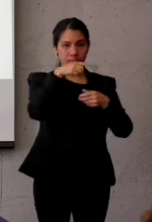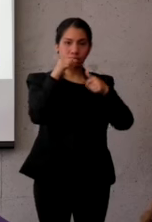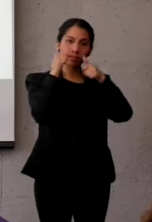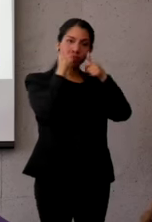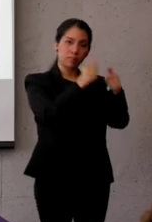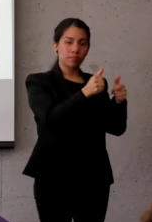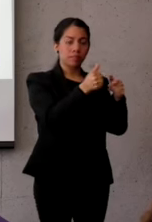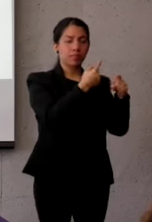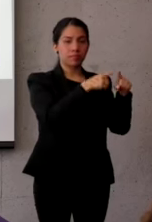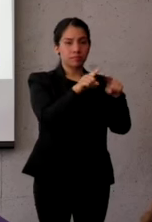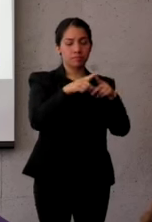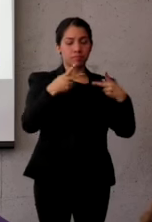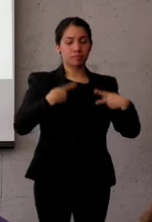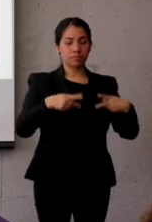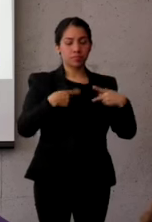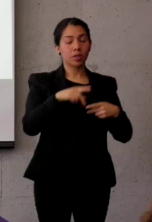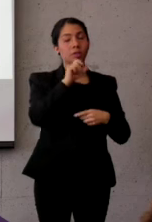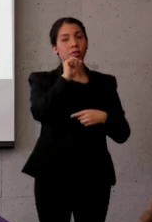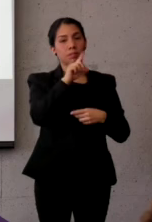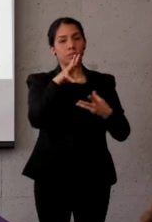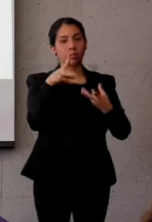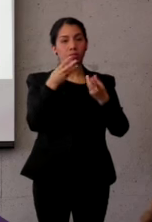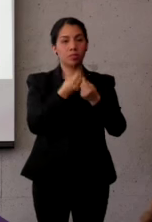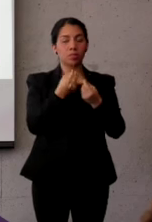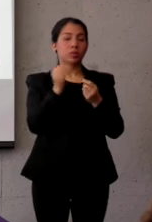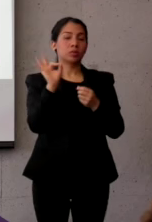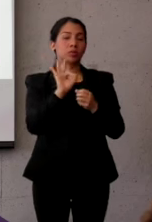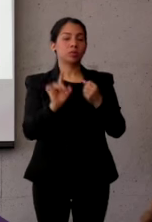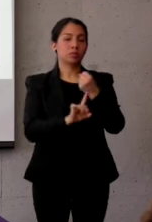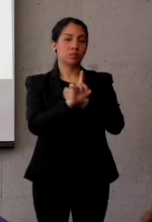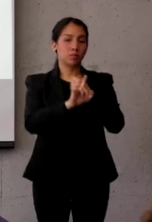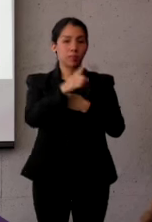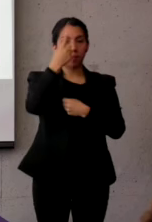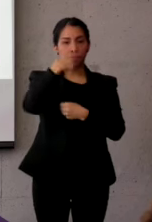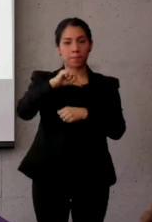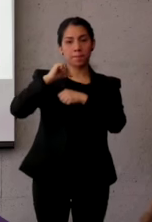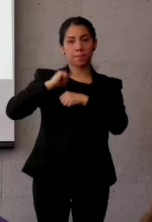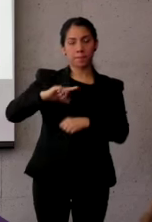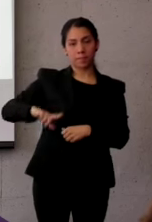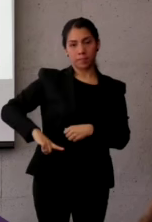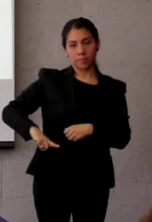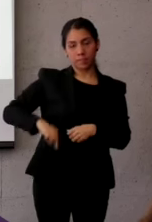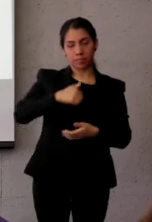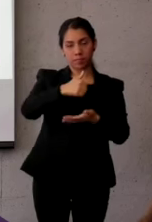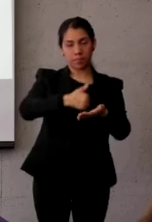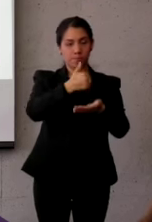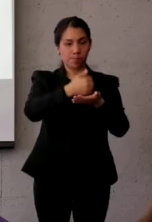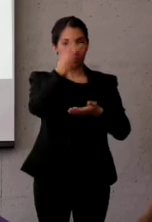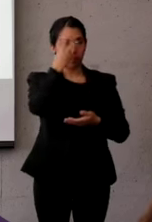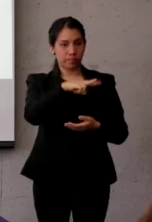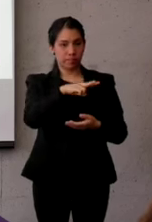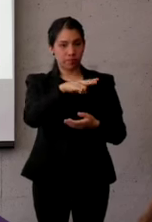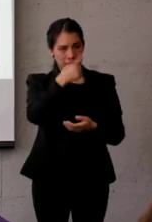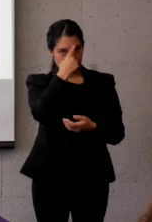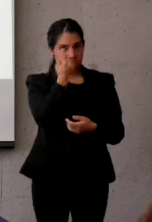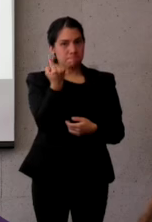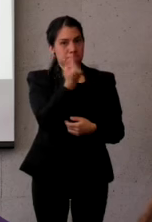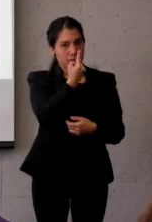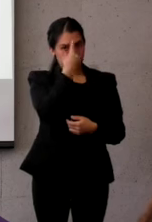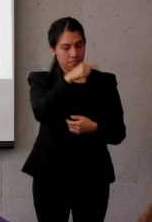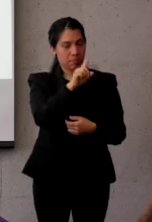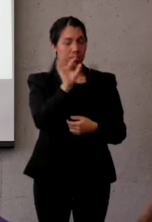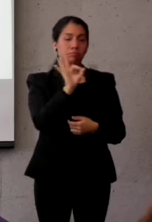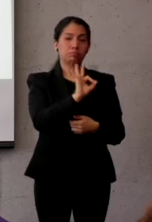controversias entre particulares y autoridades de la administración pública de la ciudad. Para satisfacer las necesidades de